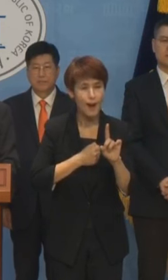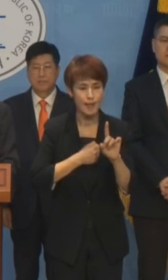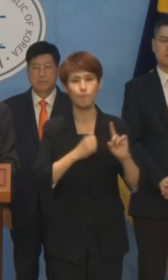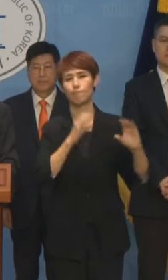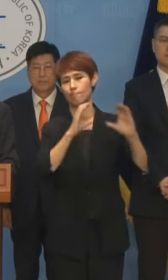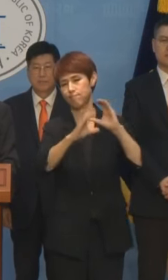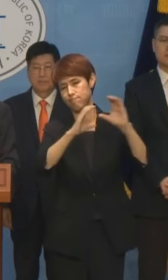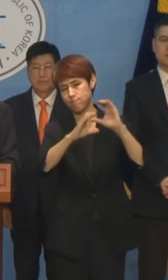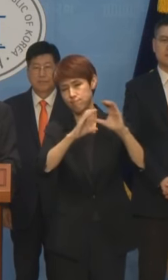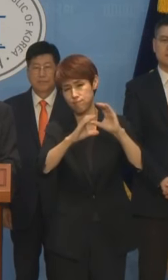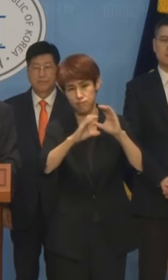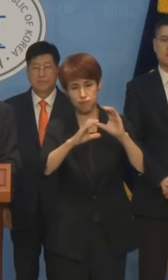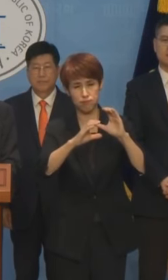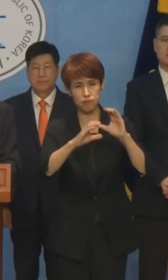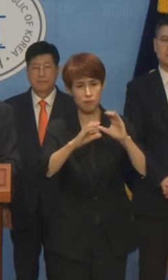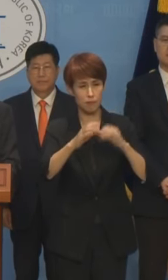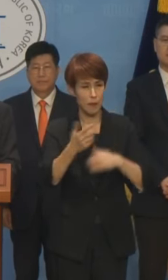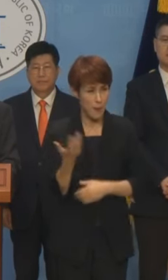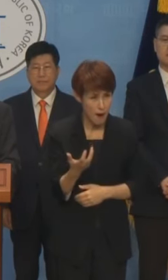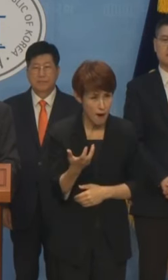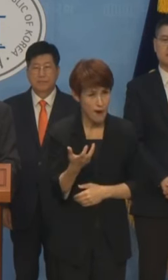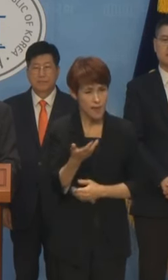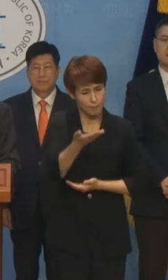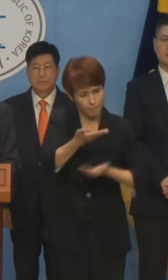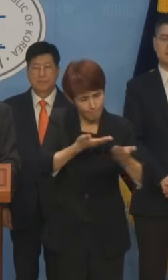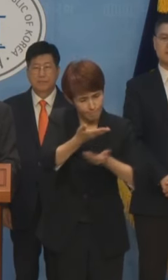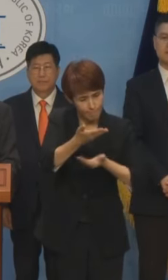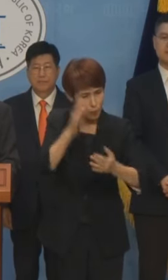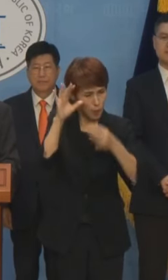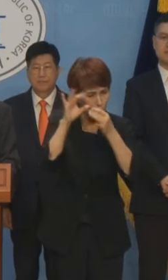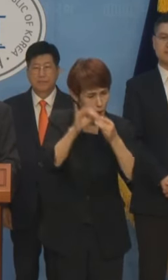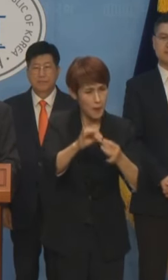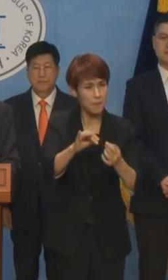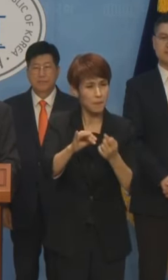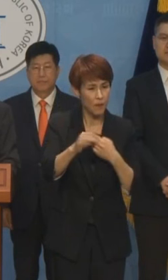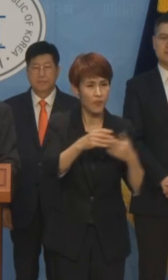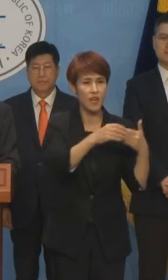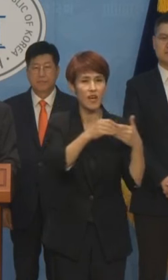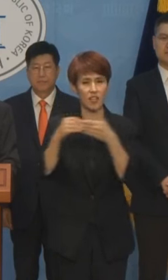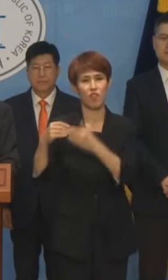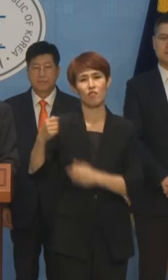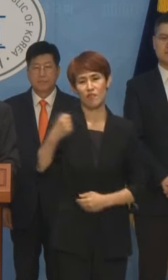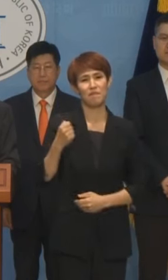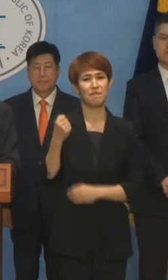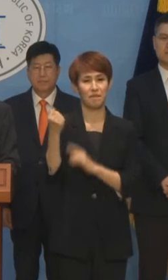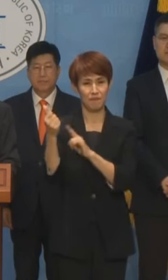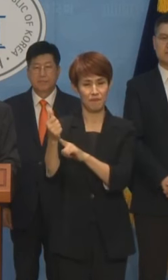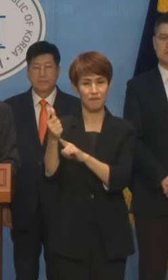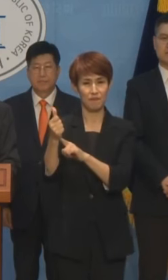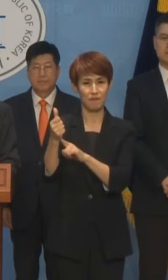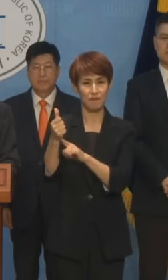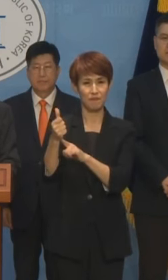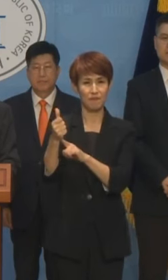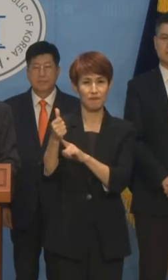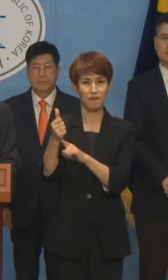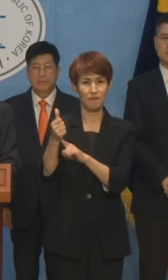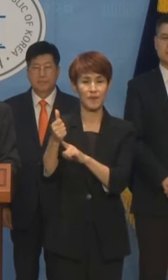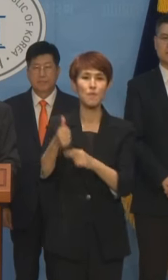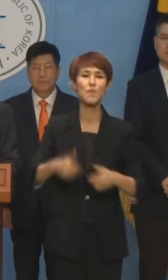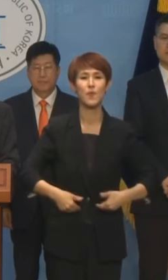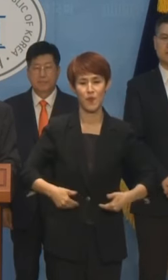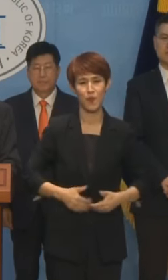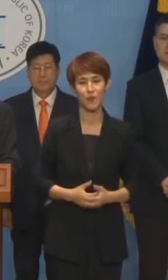소통하고 아픔을 함께 했던 공감과 소통의 리더십, 큰 누나 리더십이